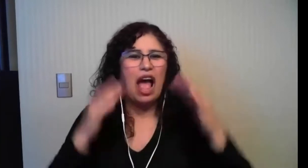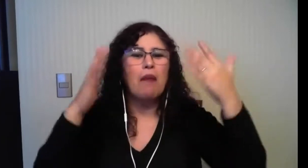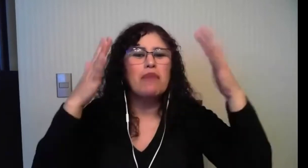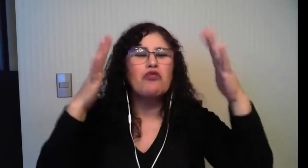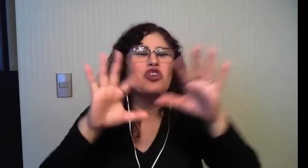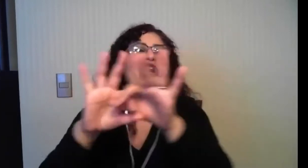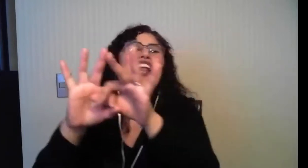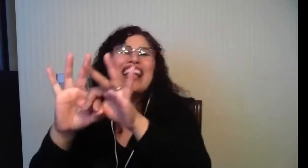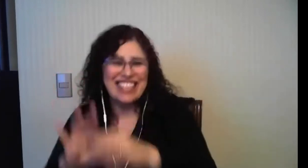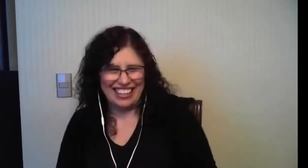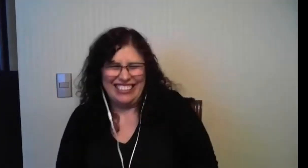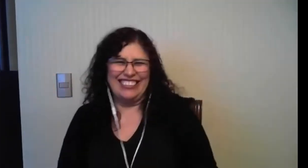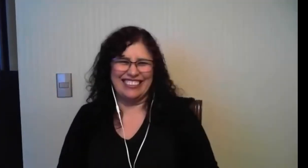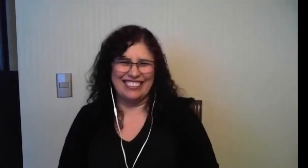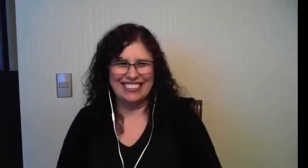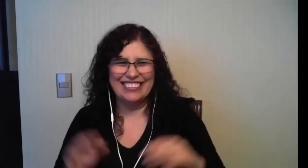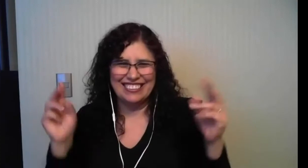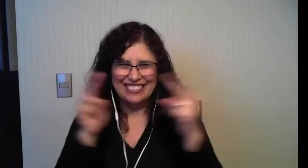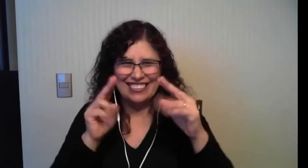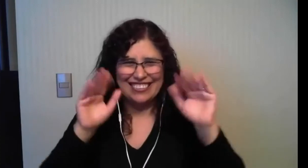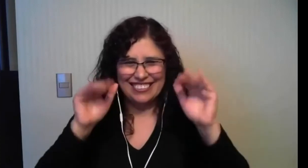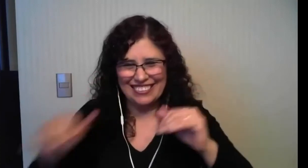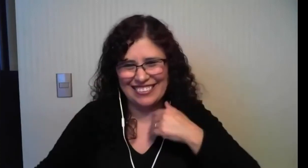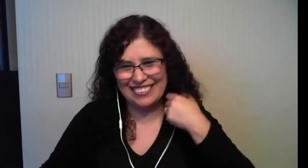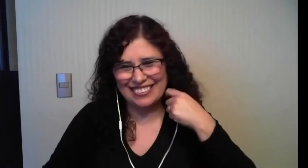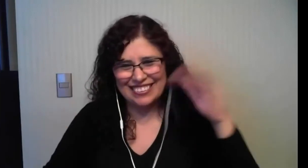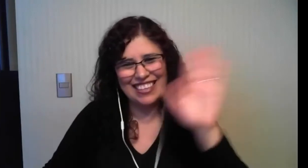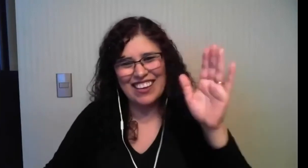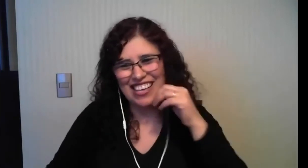cuídense. Chao, nos vemos. Chao, Chao. chao.